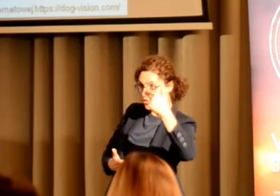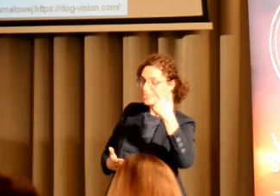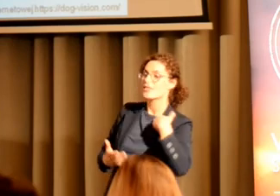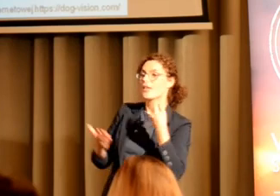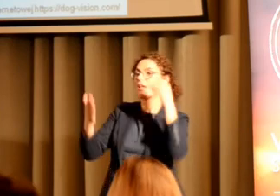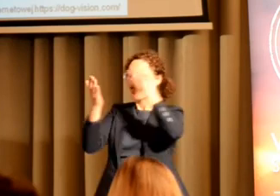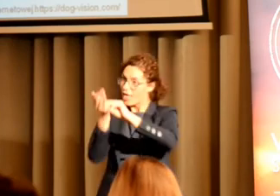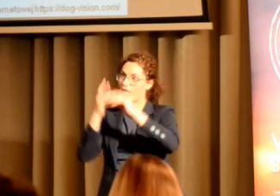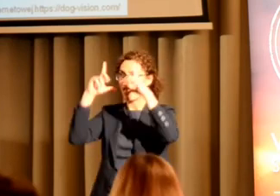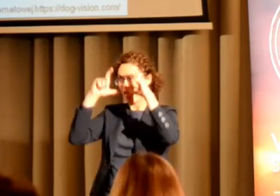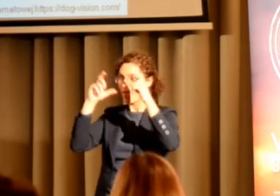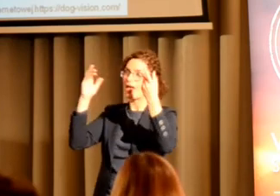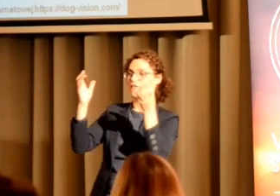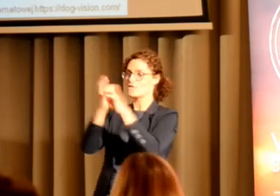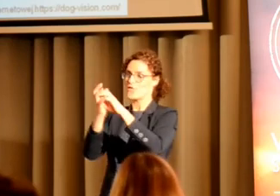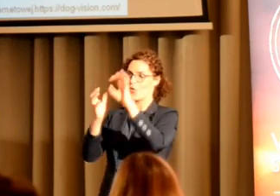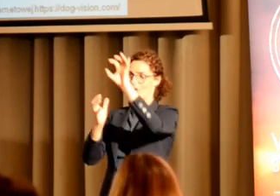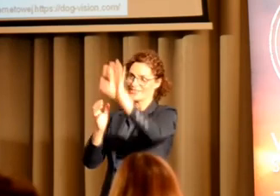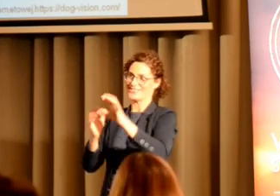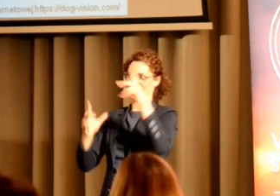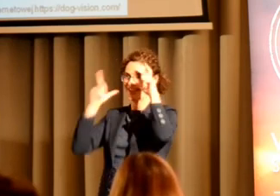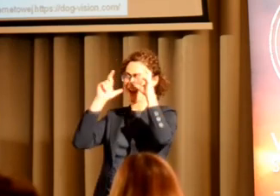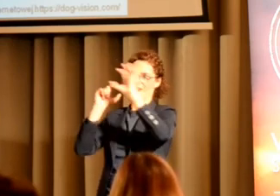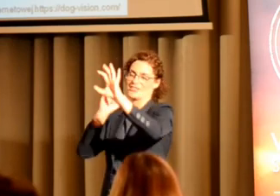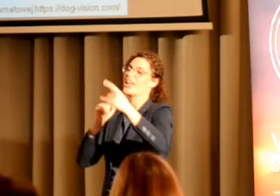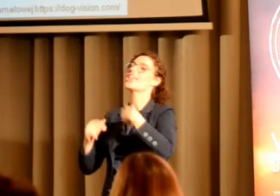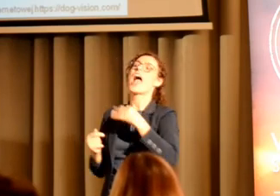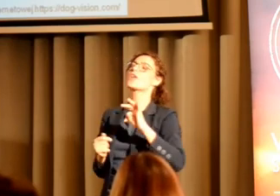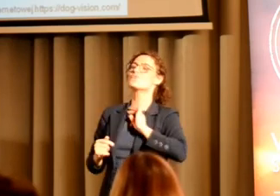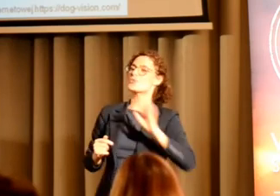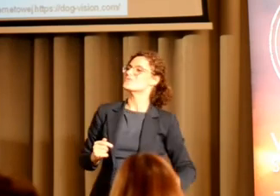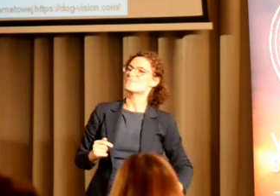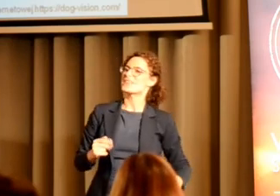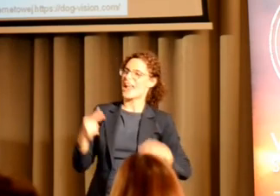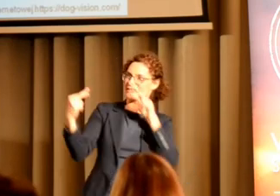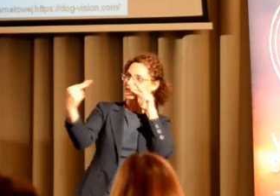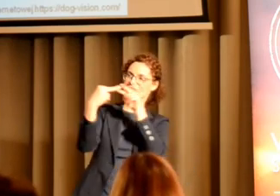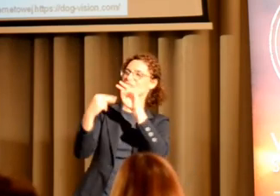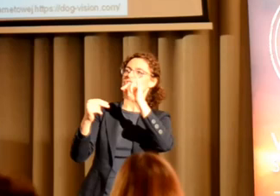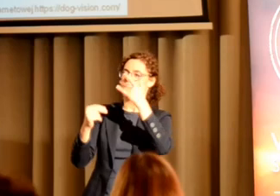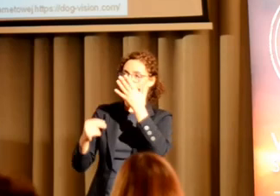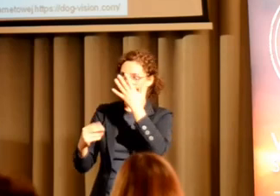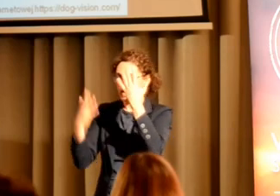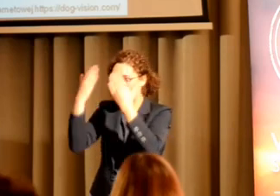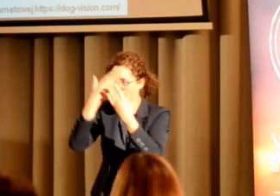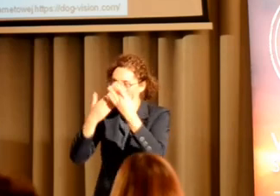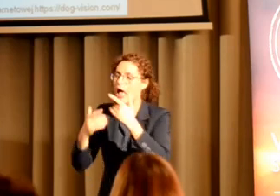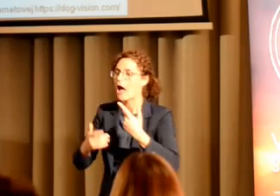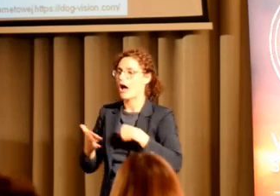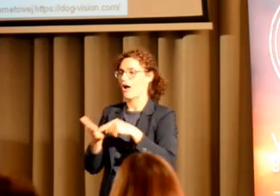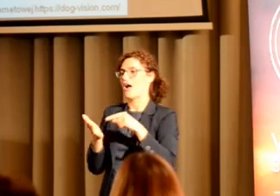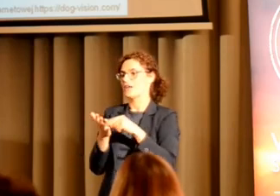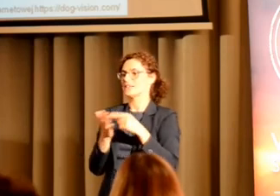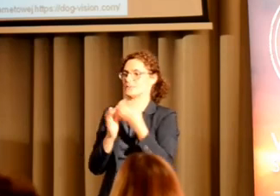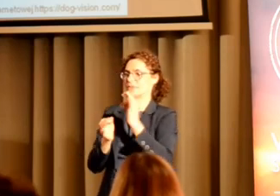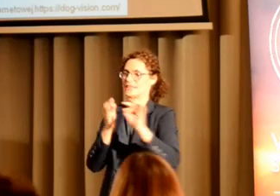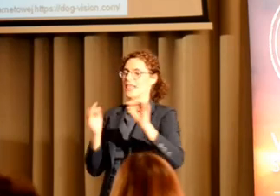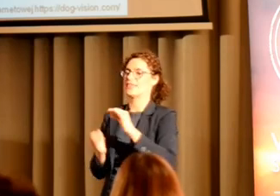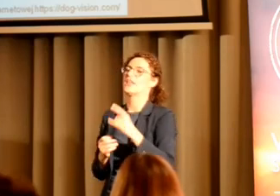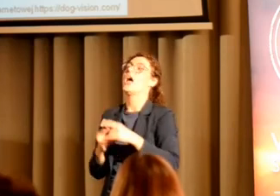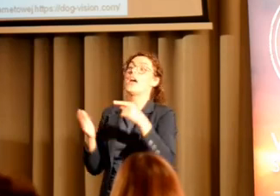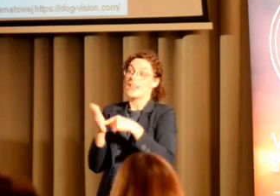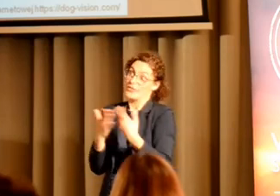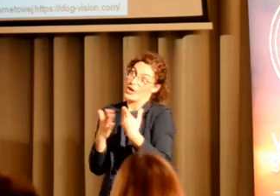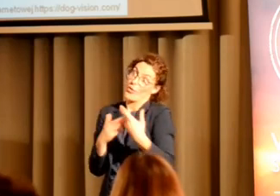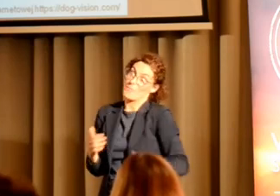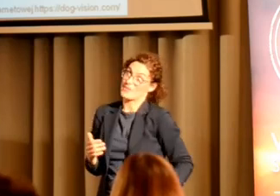i zobaczyć, jak was wilki, ale też wasze własne psy zobaczą. Także nie dziwcie się, że czasami wasz właśnie pies